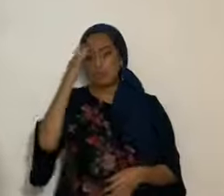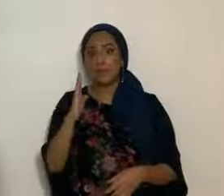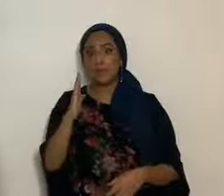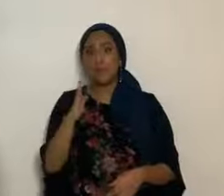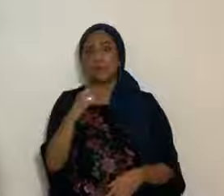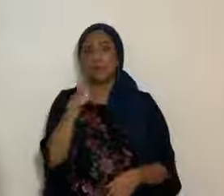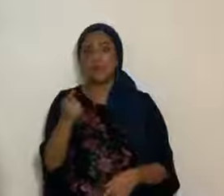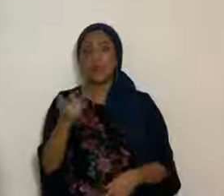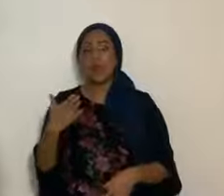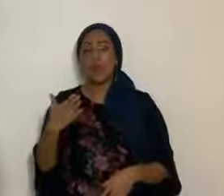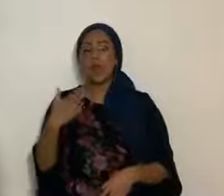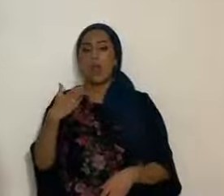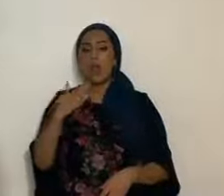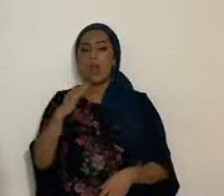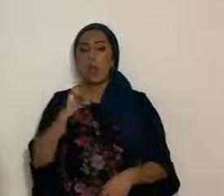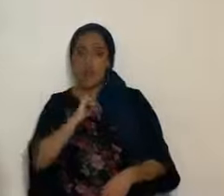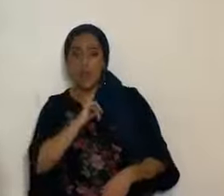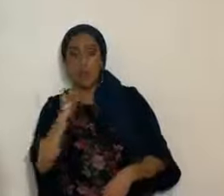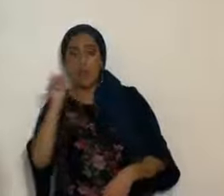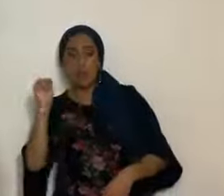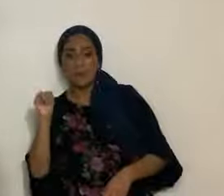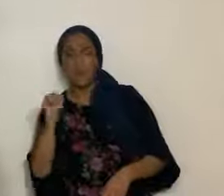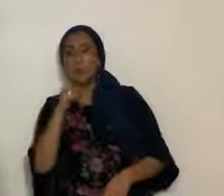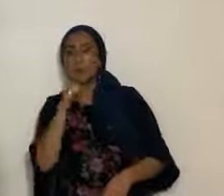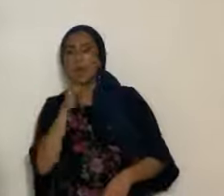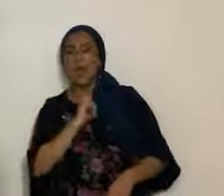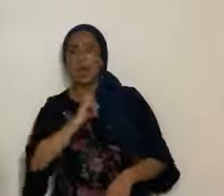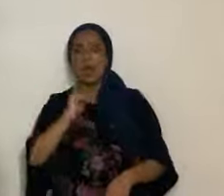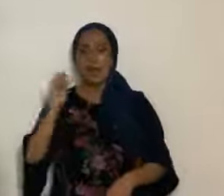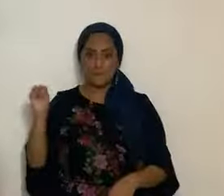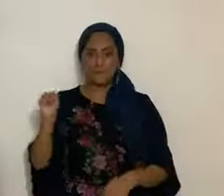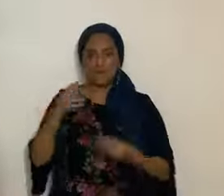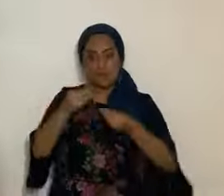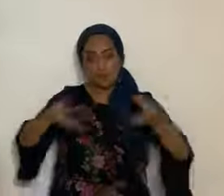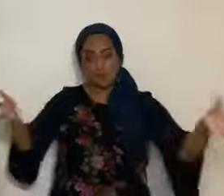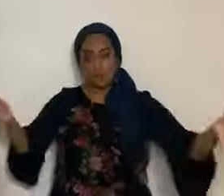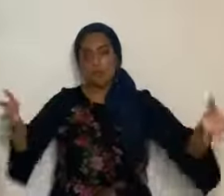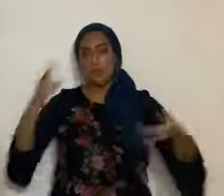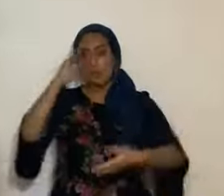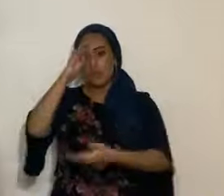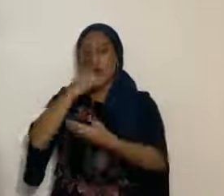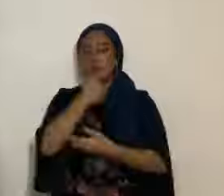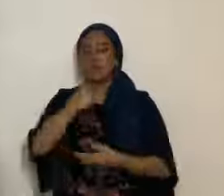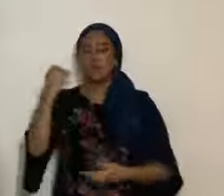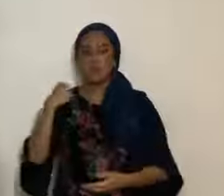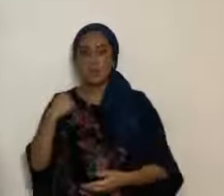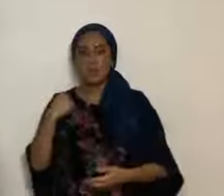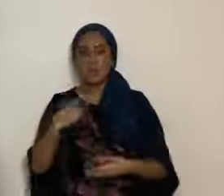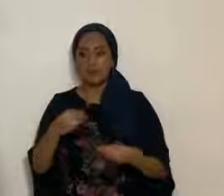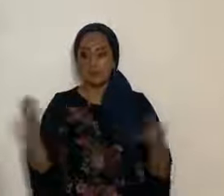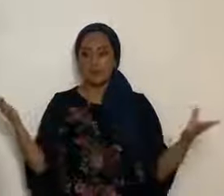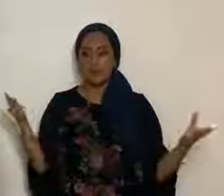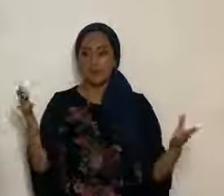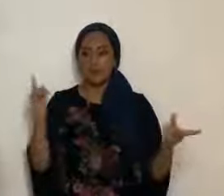yo soy el que soy. Y dijo: así dirás a los hijos de Israel: yo soy, me envió a